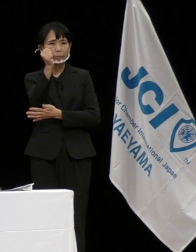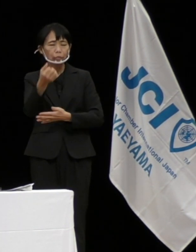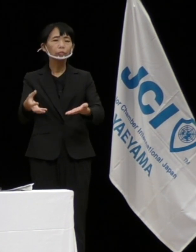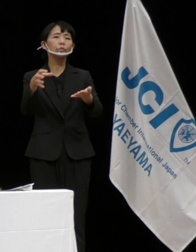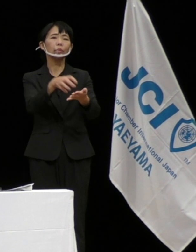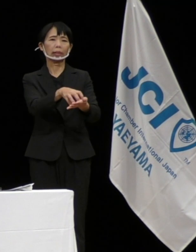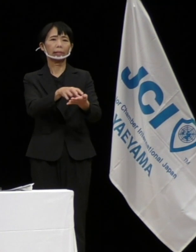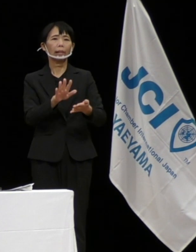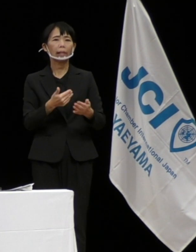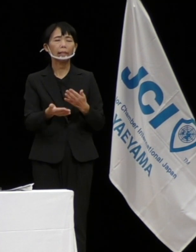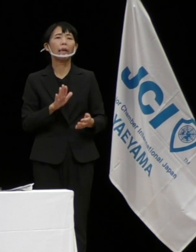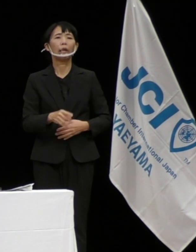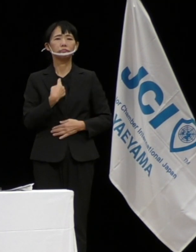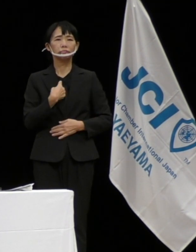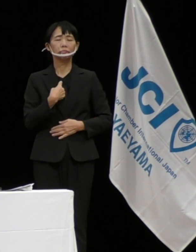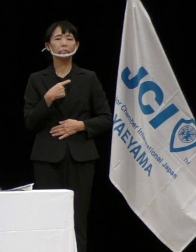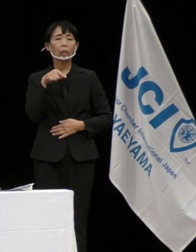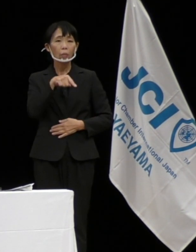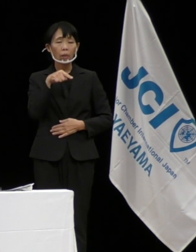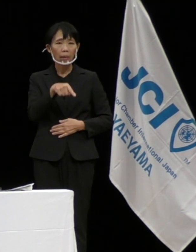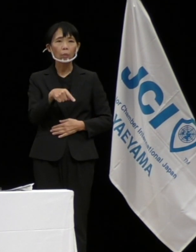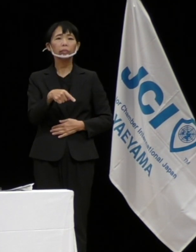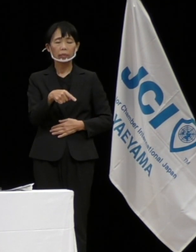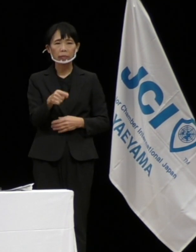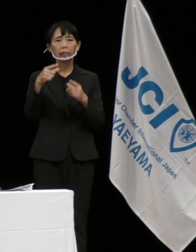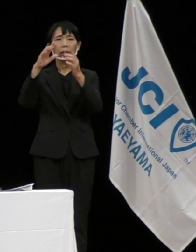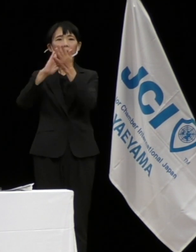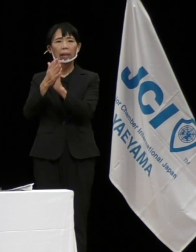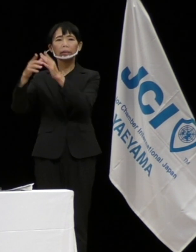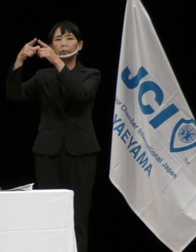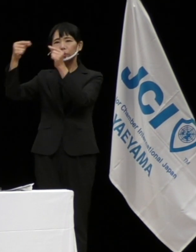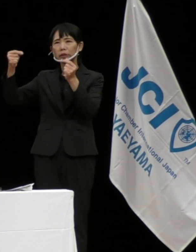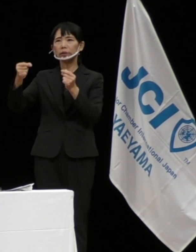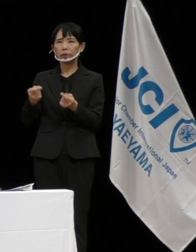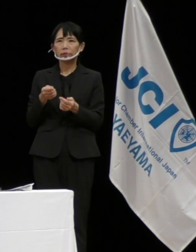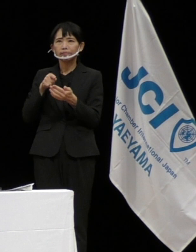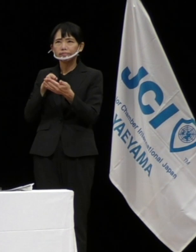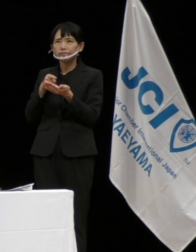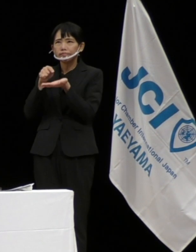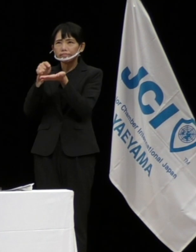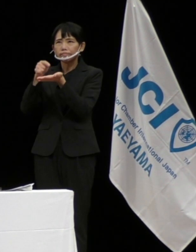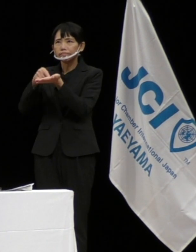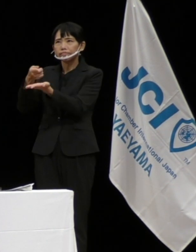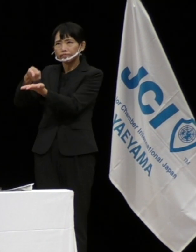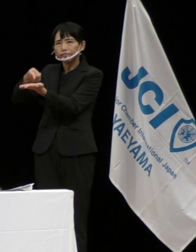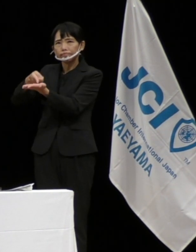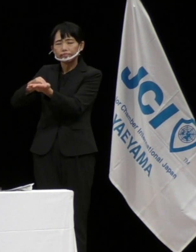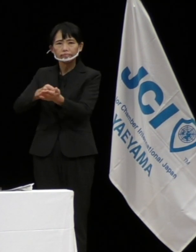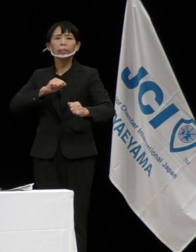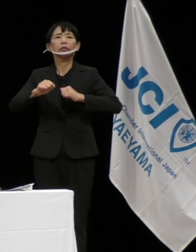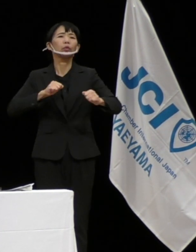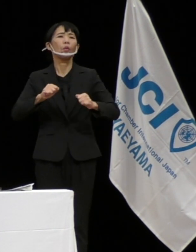新聞広告を持って県や国に新空港を作りたいんだという山の皆さんの思いを伝えるために行動しまし